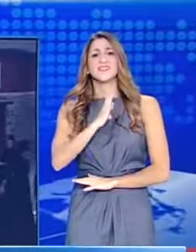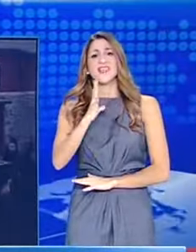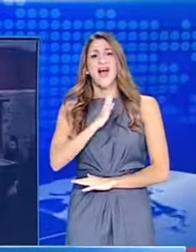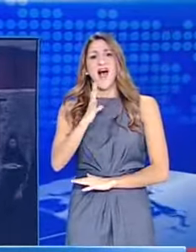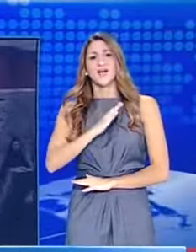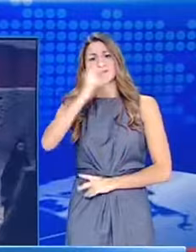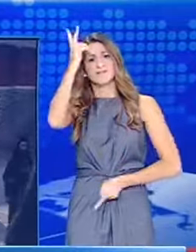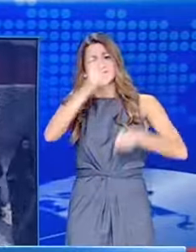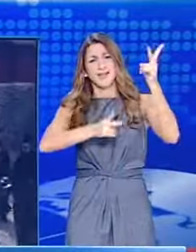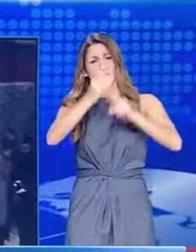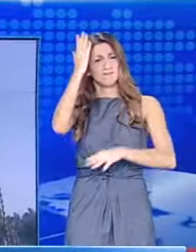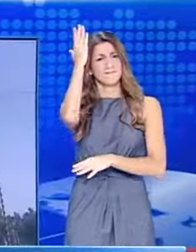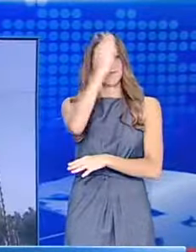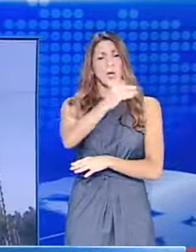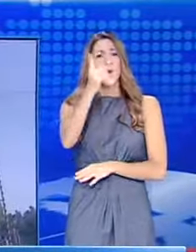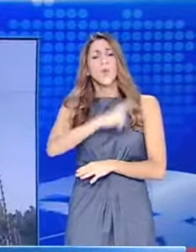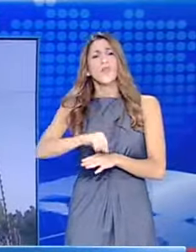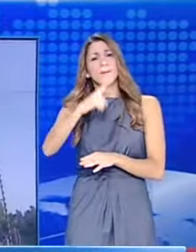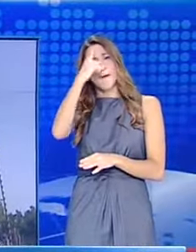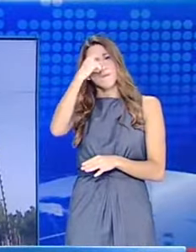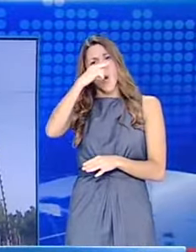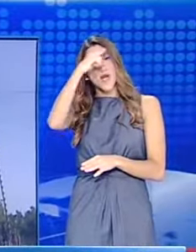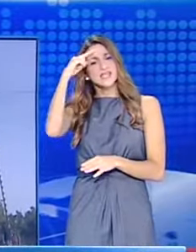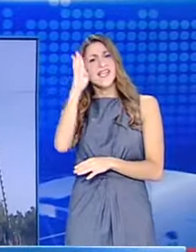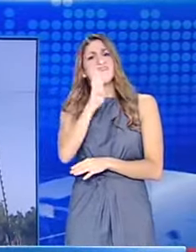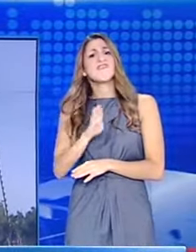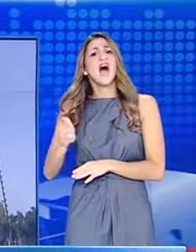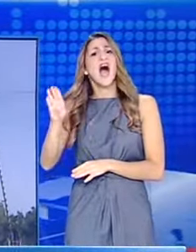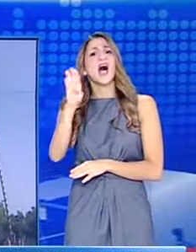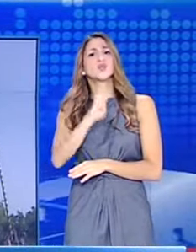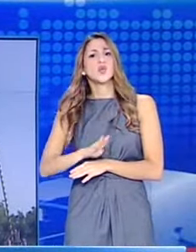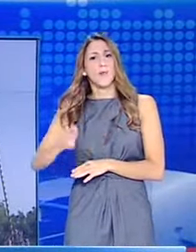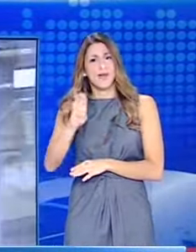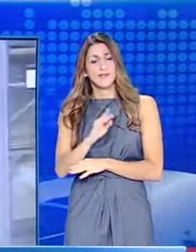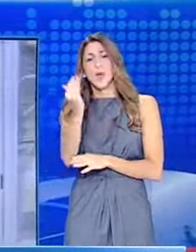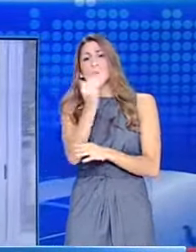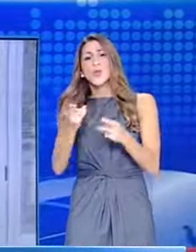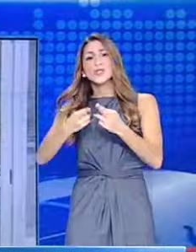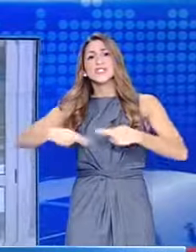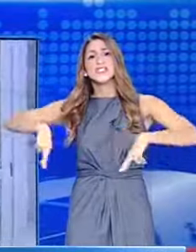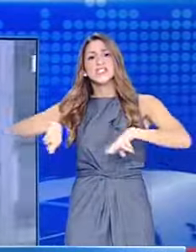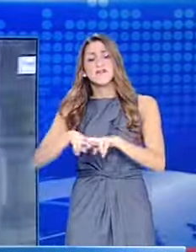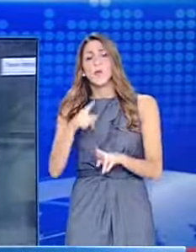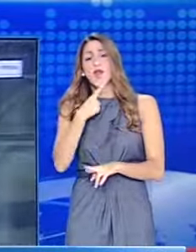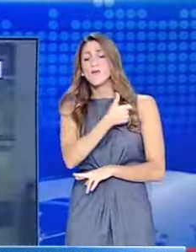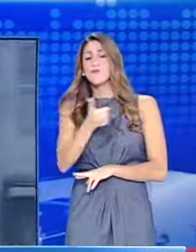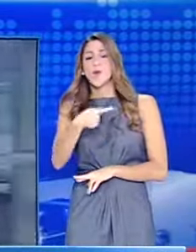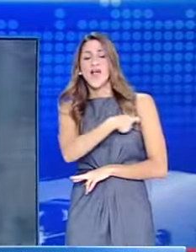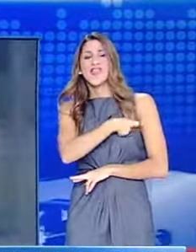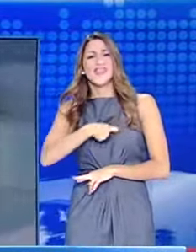και ο μοναχός αρσένιος παραπέμπονται για την υπόθεση του βατοπεδίου το συμβούλιο εφετών απαλλάσσει με βούλευμα του το διευθυντή του γραφείου του τότε